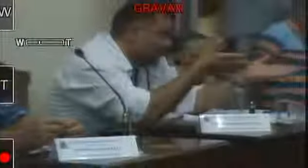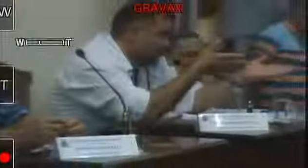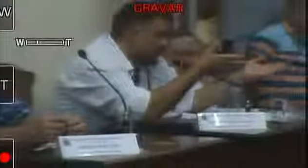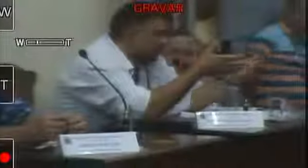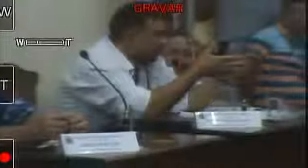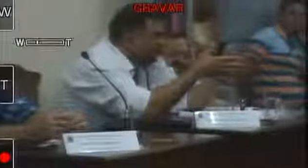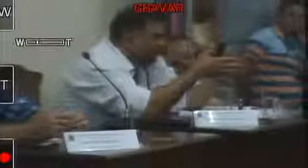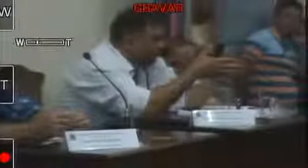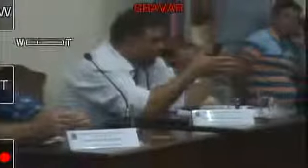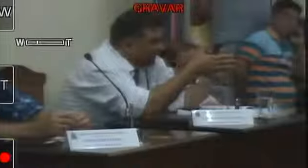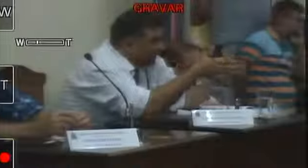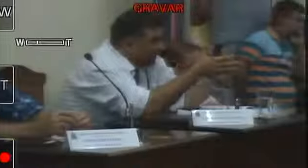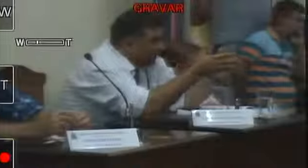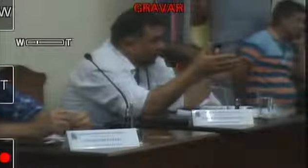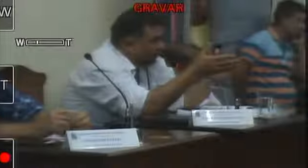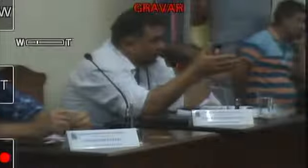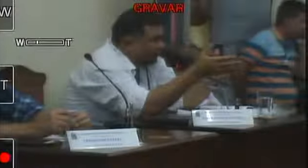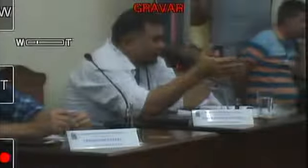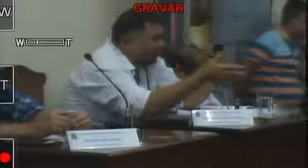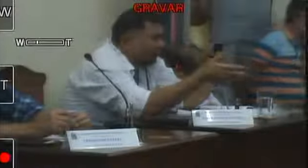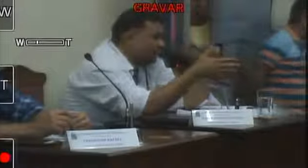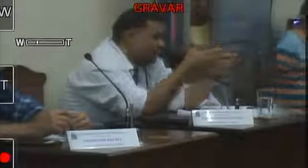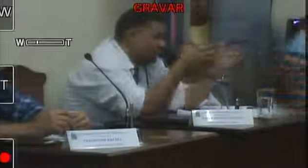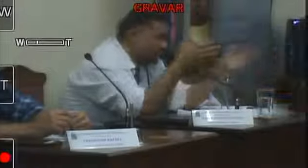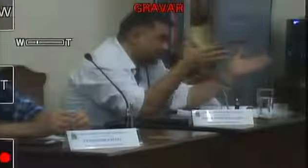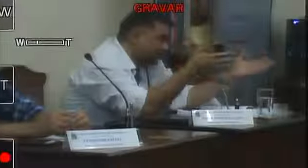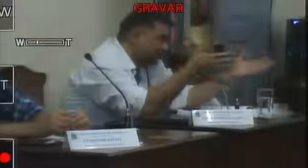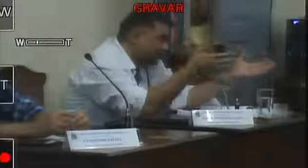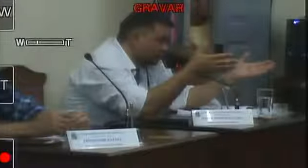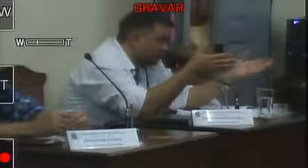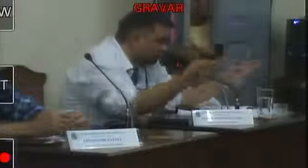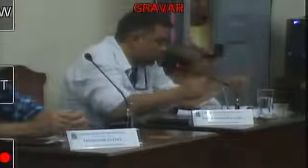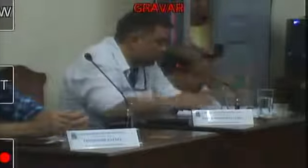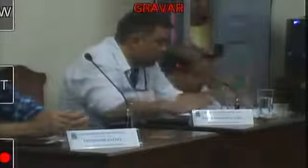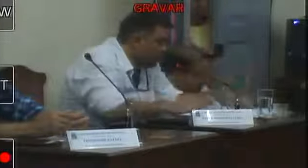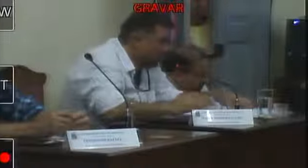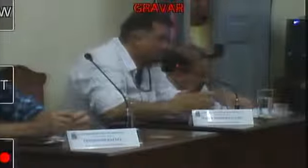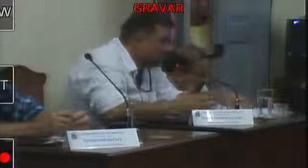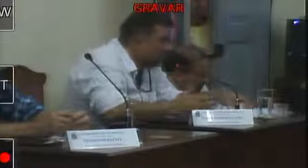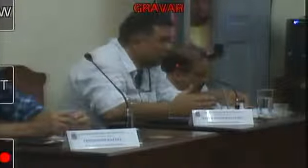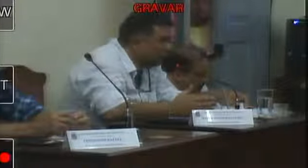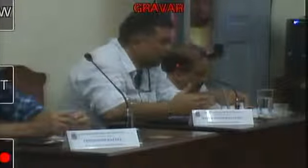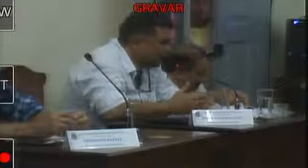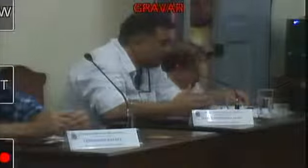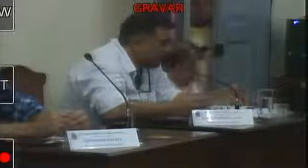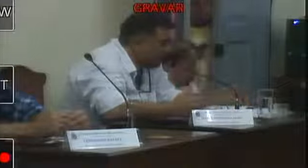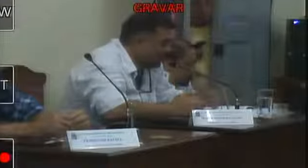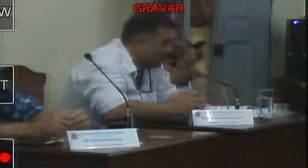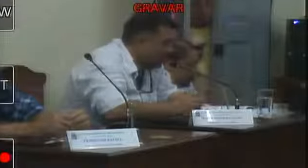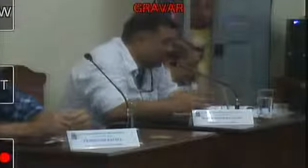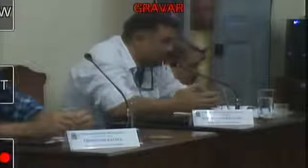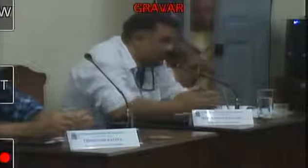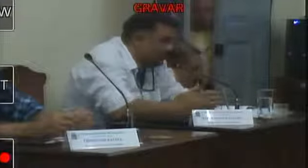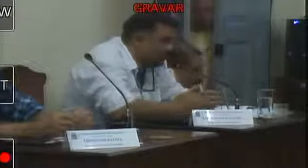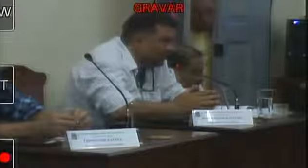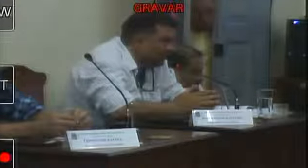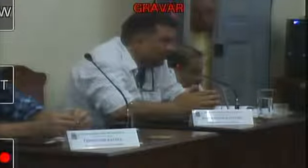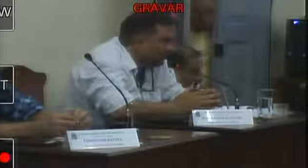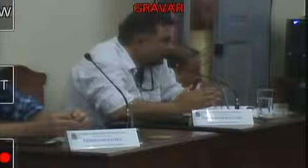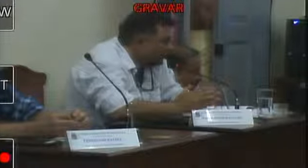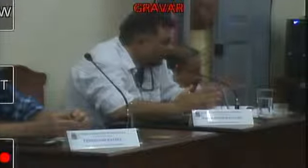de Fazenda. O decreto foi elaborado baseado numa solicitação de cultura e turismo. Mas eu tenho algumas considerações a